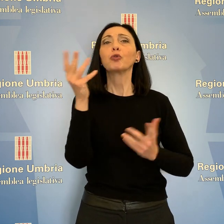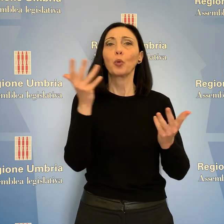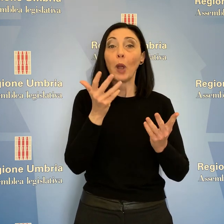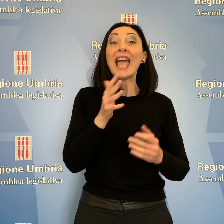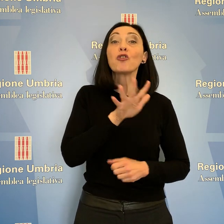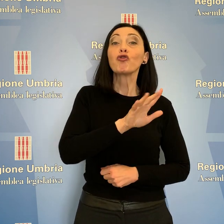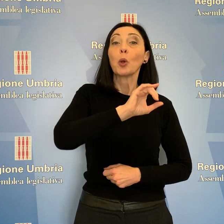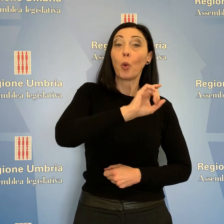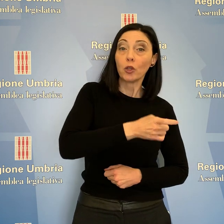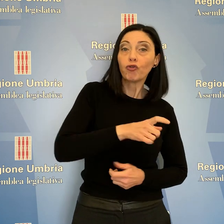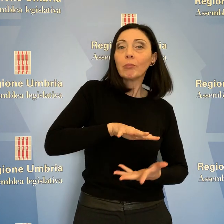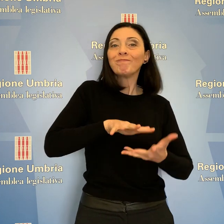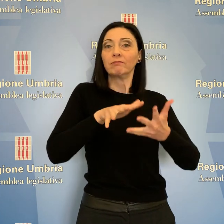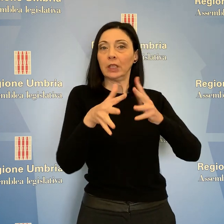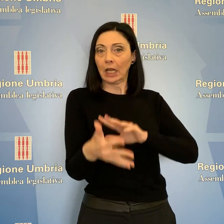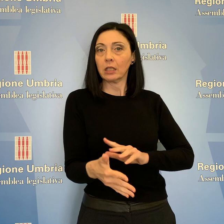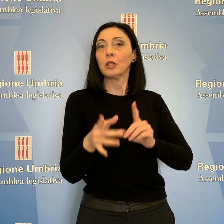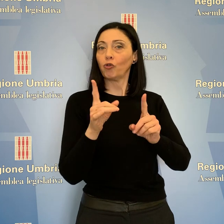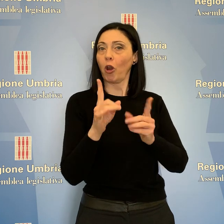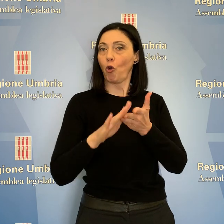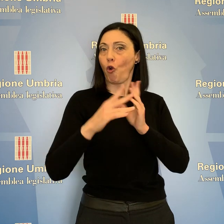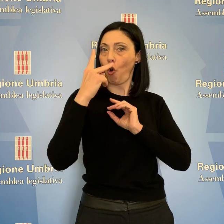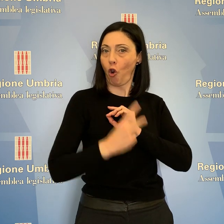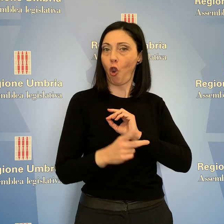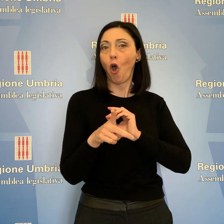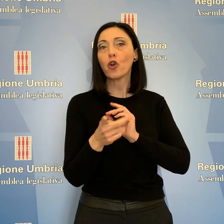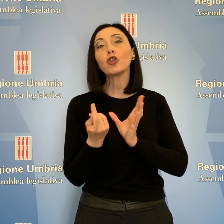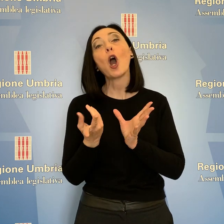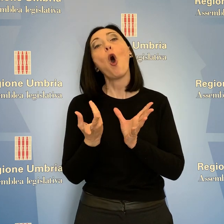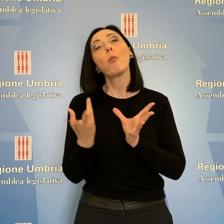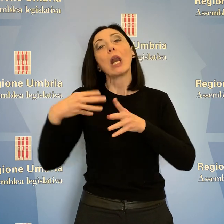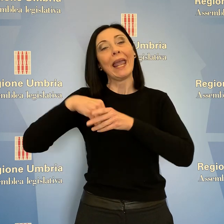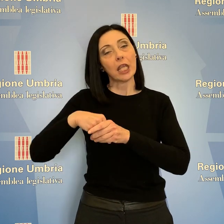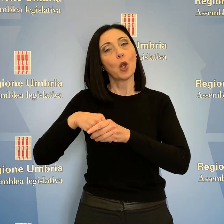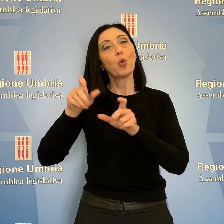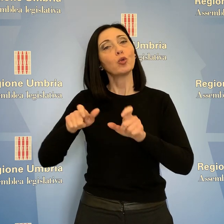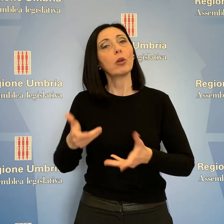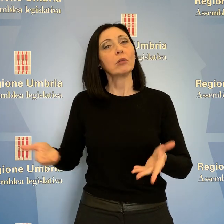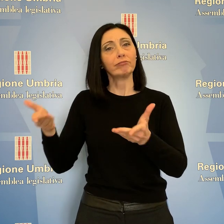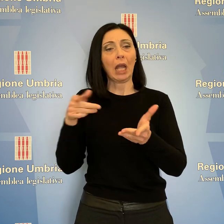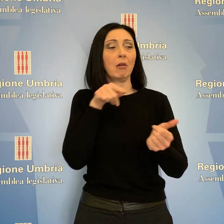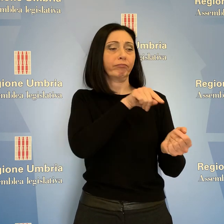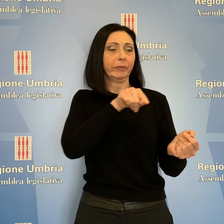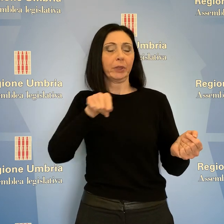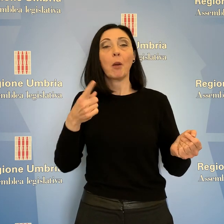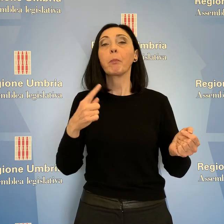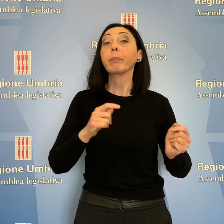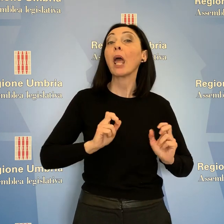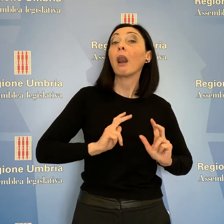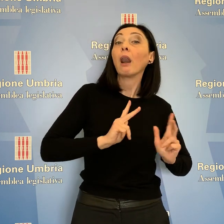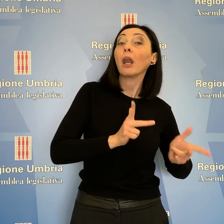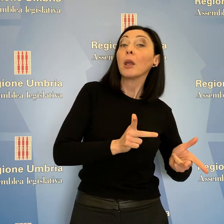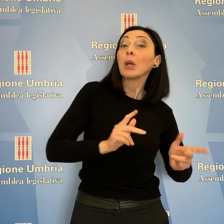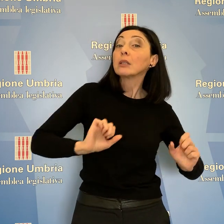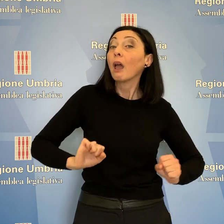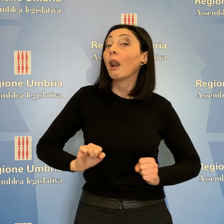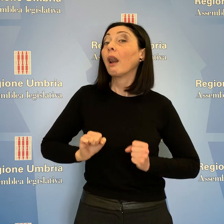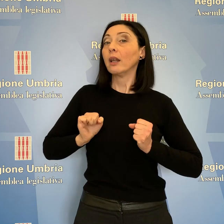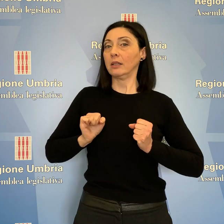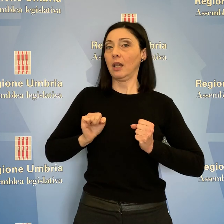5G, vera transizione ecologica e inclusione sociale, tutte direttrici per la ripresa e la resilienza che l'Umbria non ha seguito.